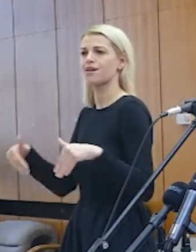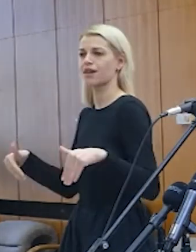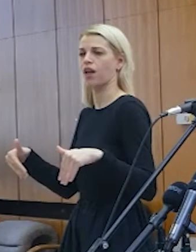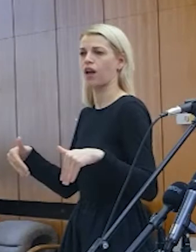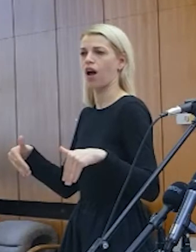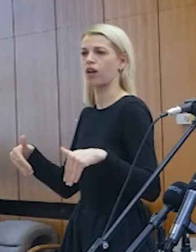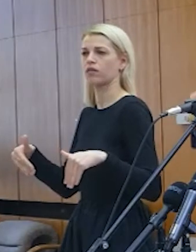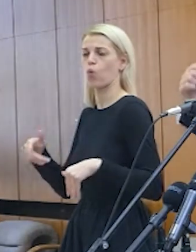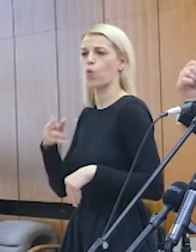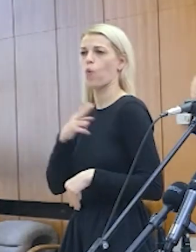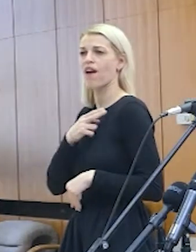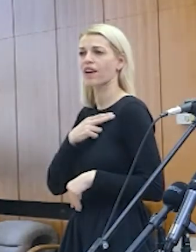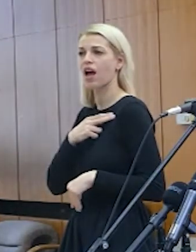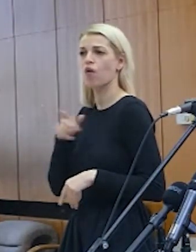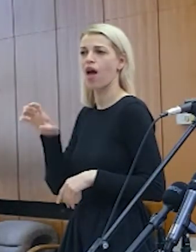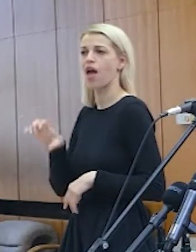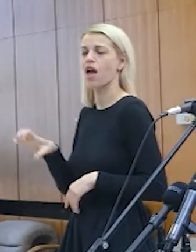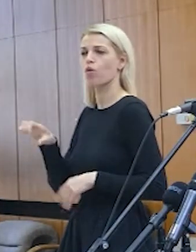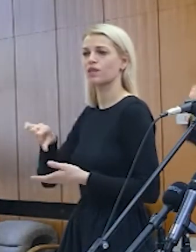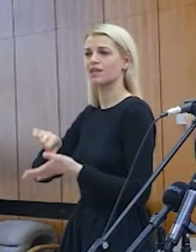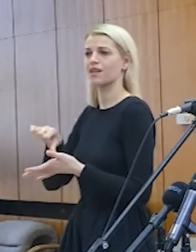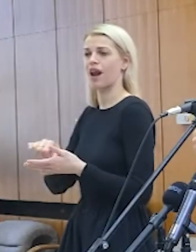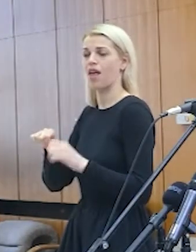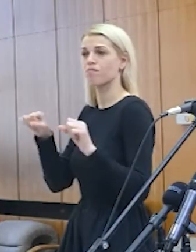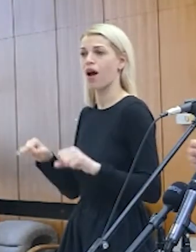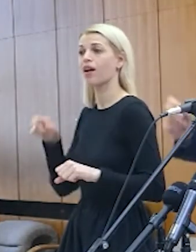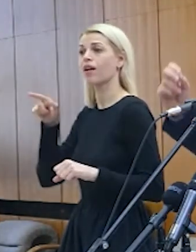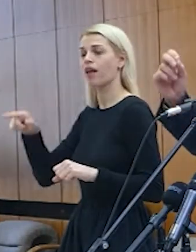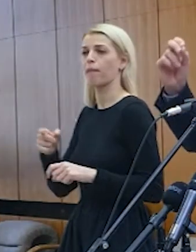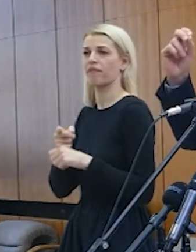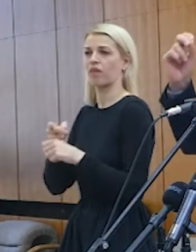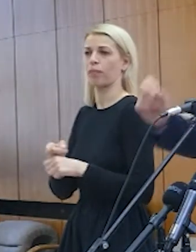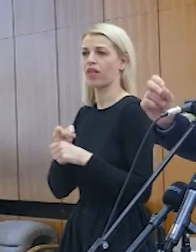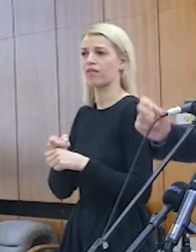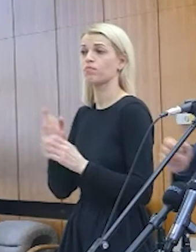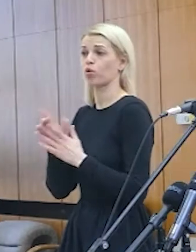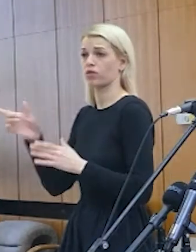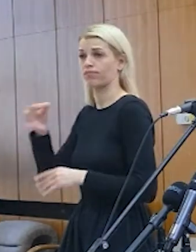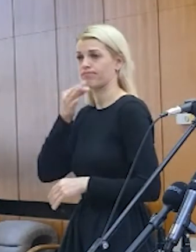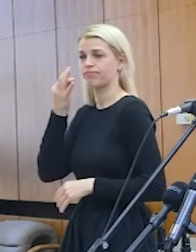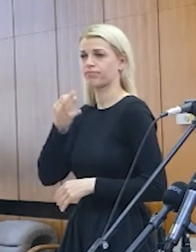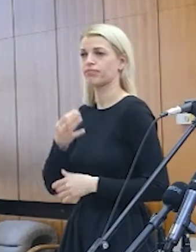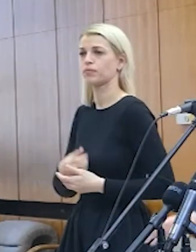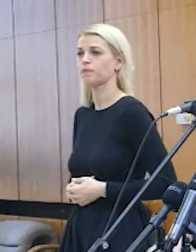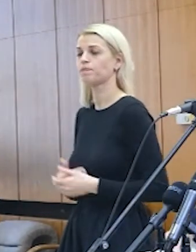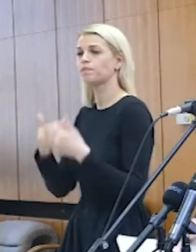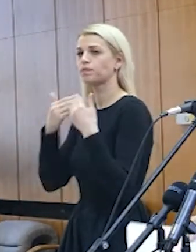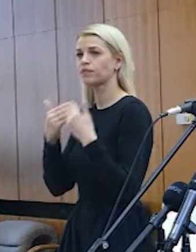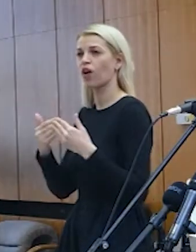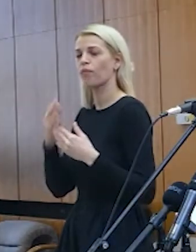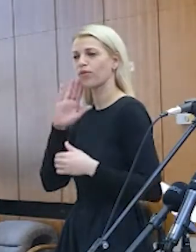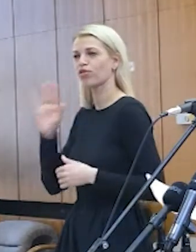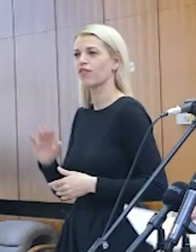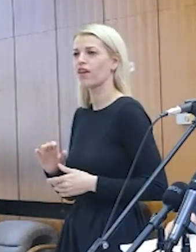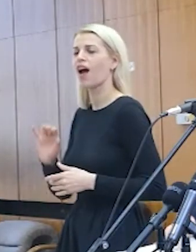v rade guvernérov Európske centrálne banky. Tam to musia ovplyvniť. Prosím vás pekne, ich sa pýtajte. Ďakujem vám. Pán minister, ešte